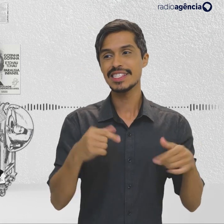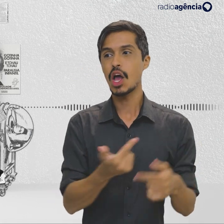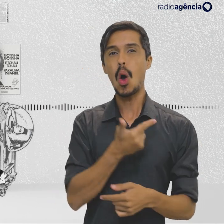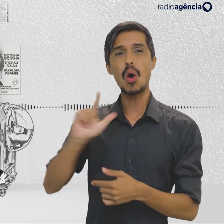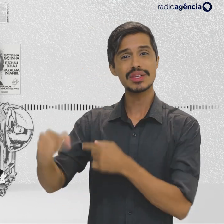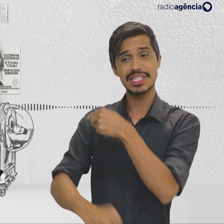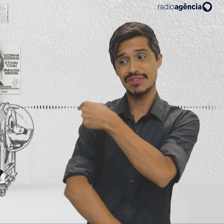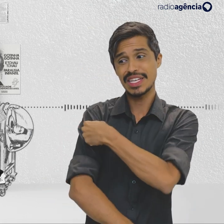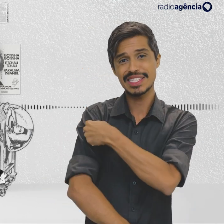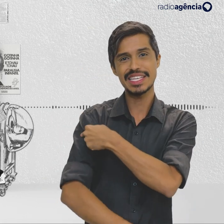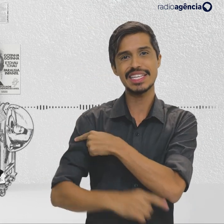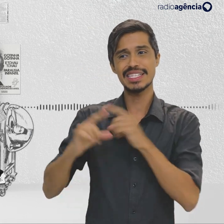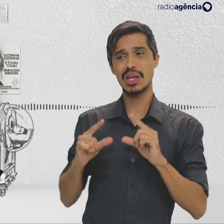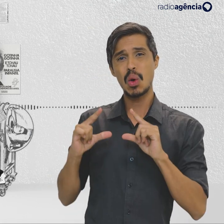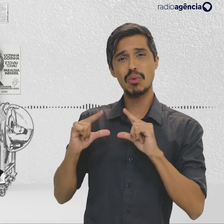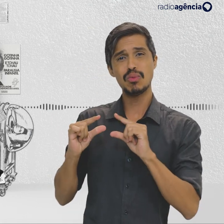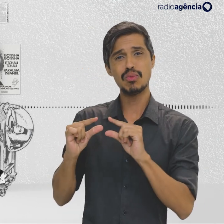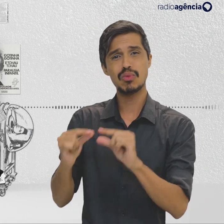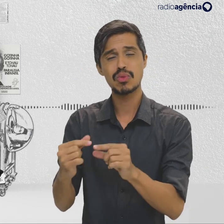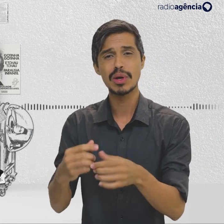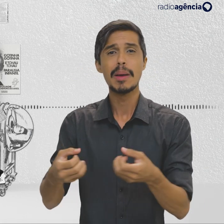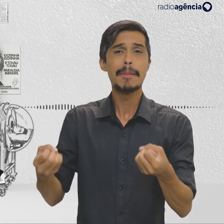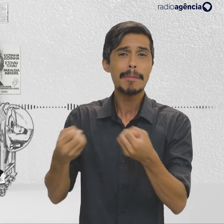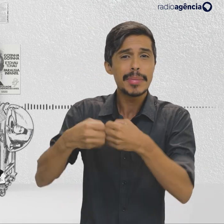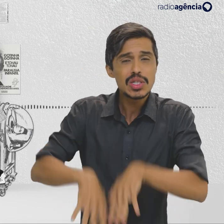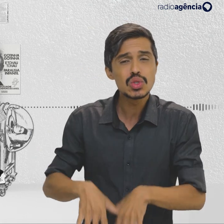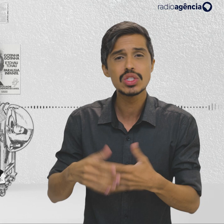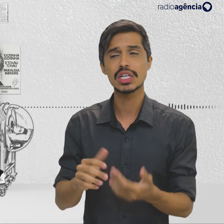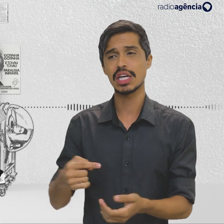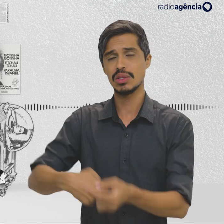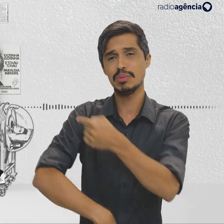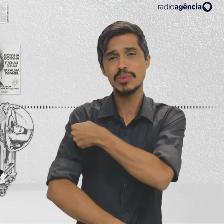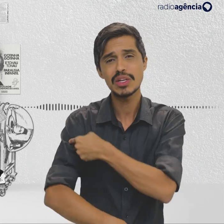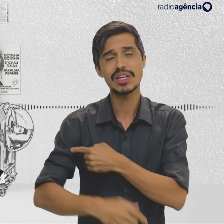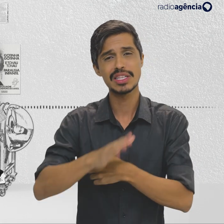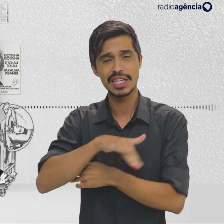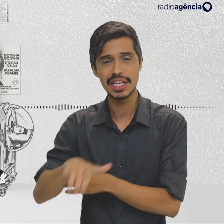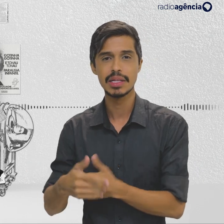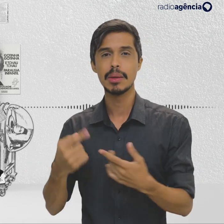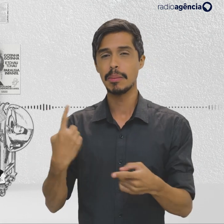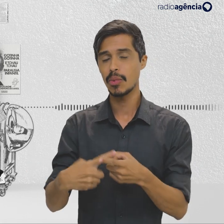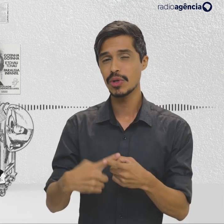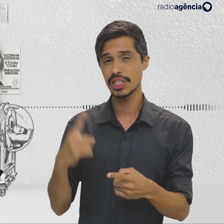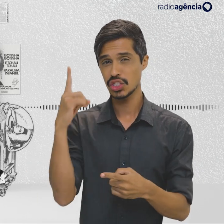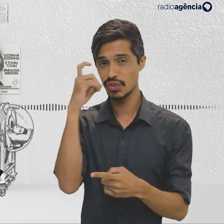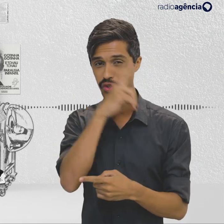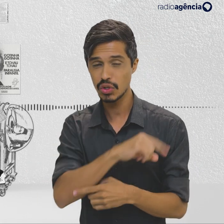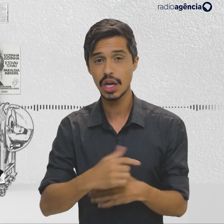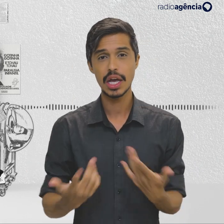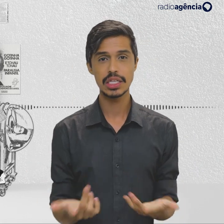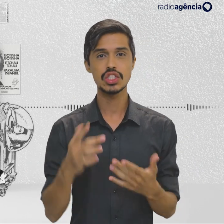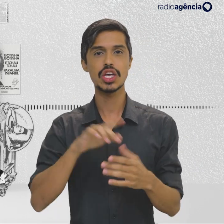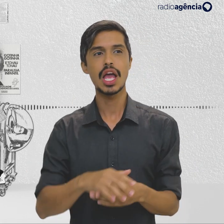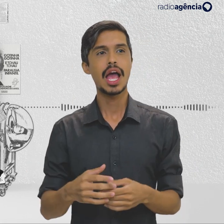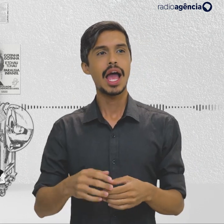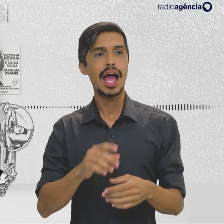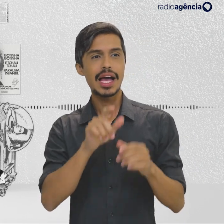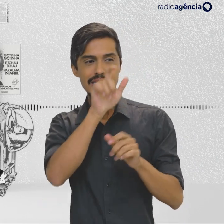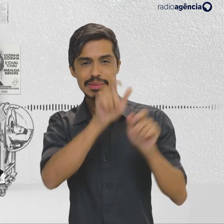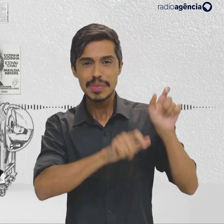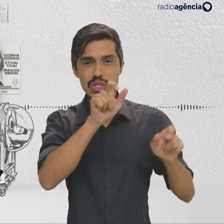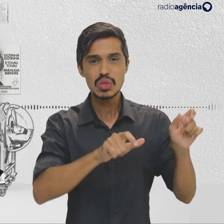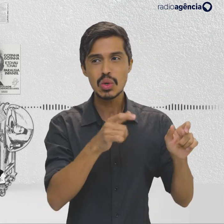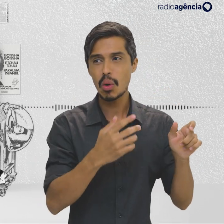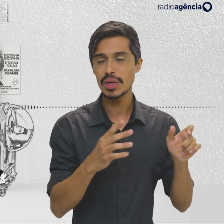vacinação regular de crianças as famílias também tiveram toda uma dificuldade né de acessar a saúde por outros motivos que